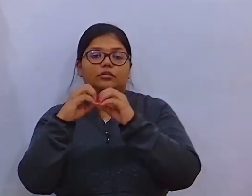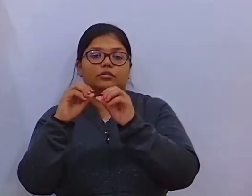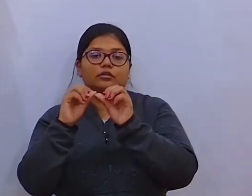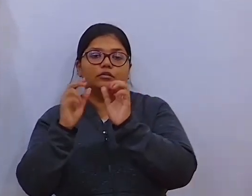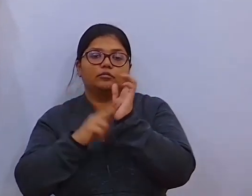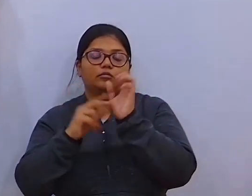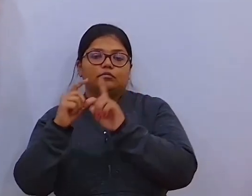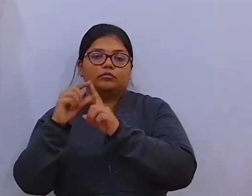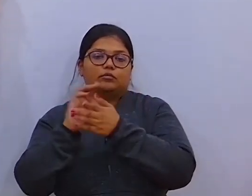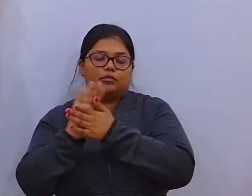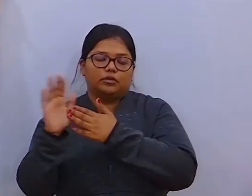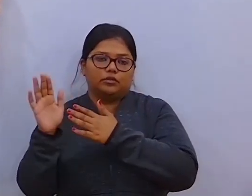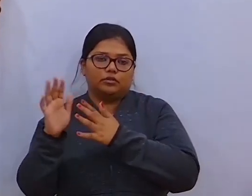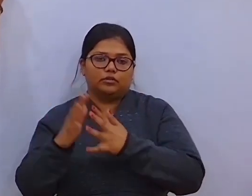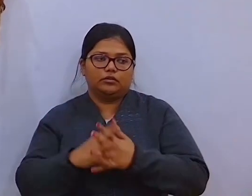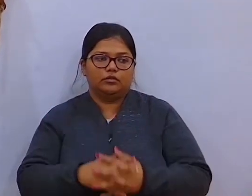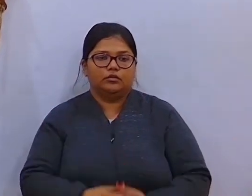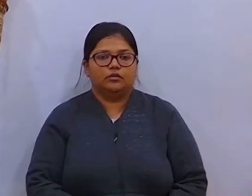है,